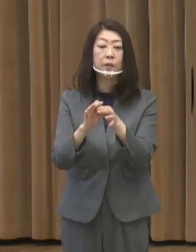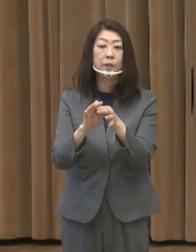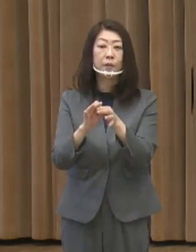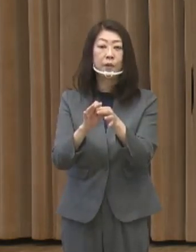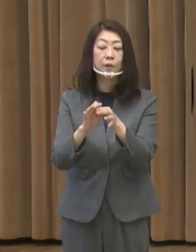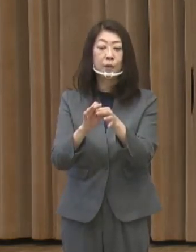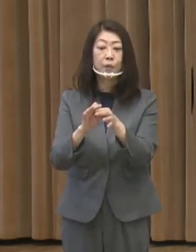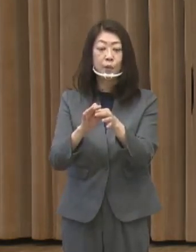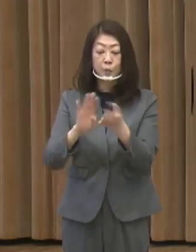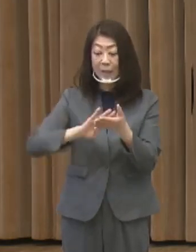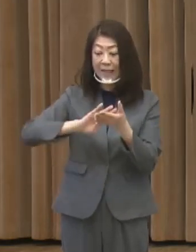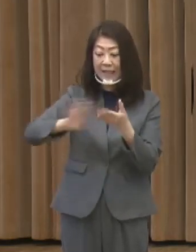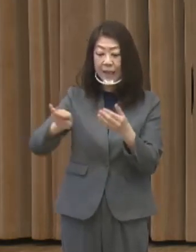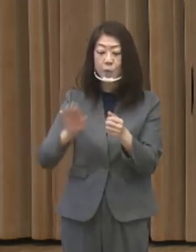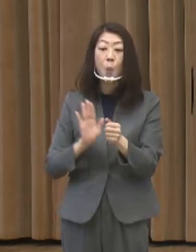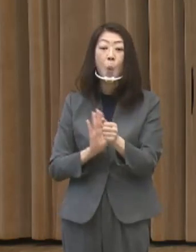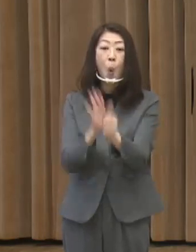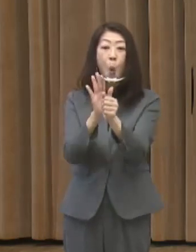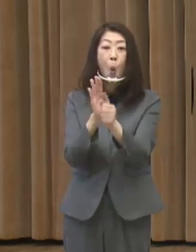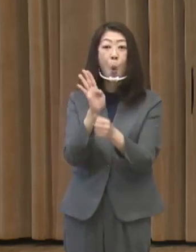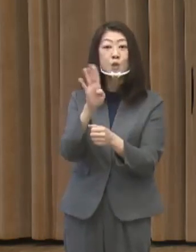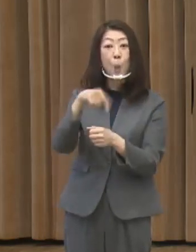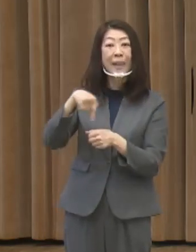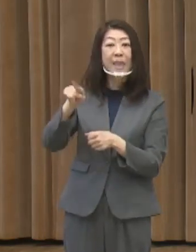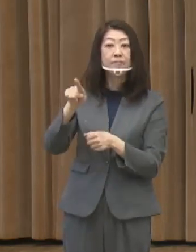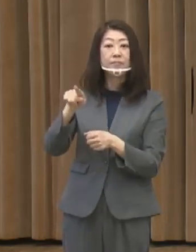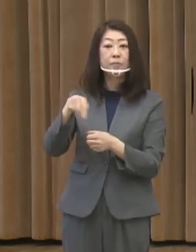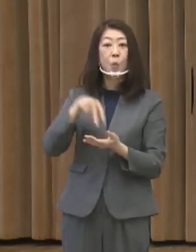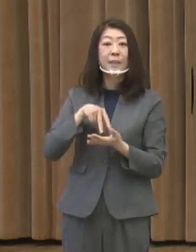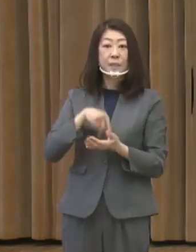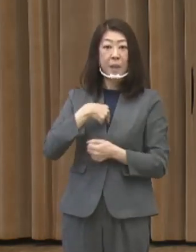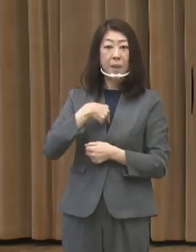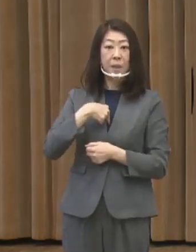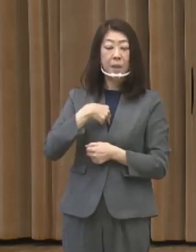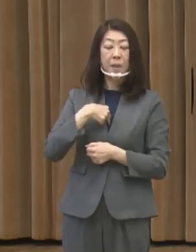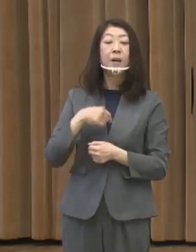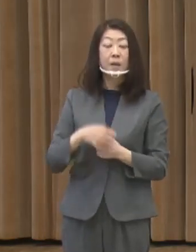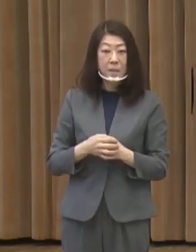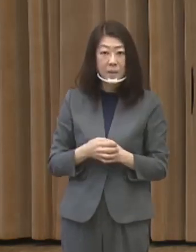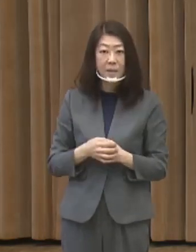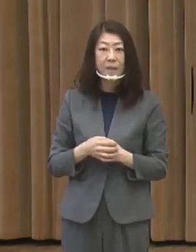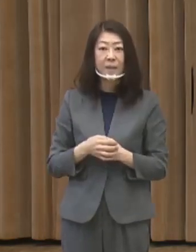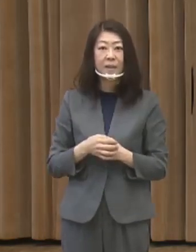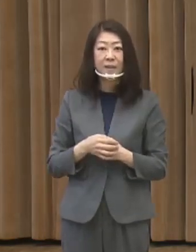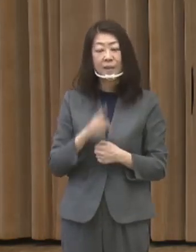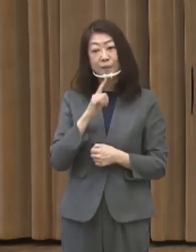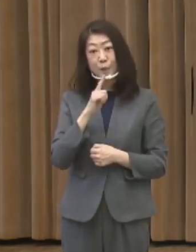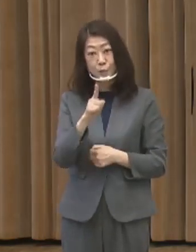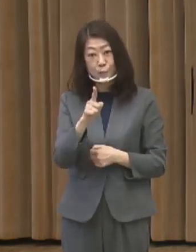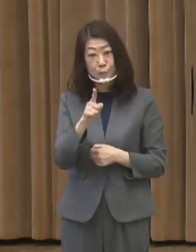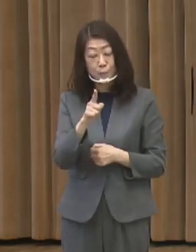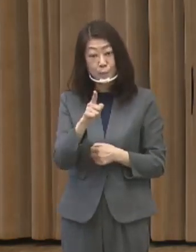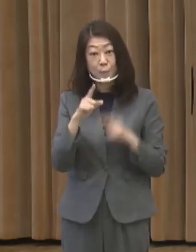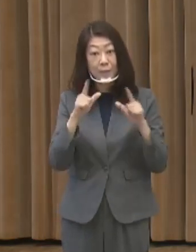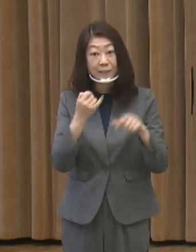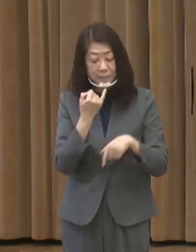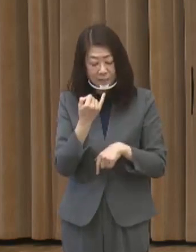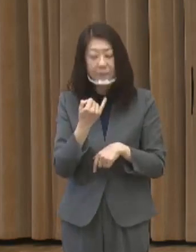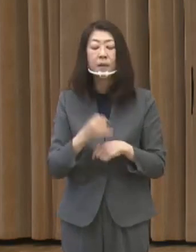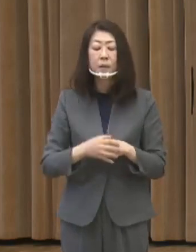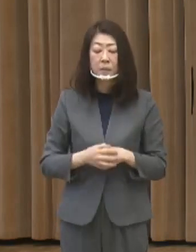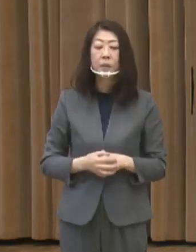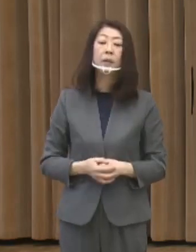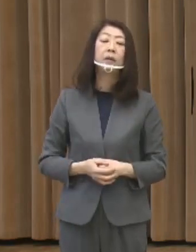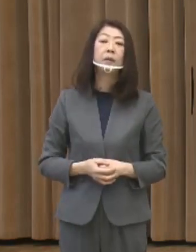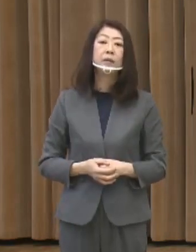それを除いてホスト県としての立場で あくまでも申し上げることでよろしいでしょうか。はい、そ